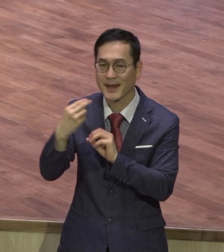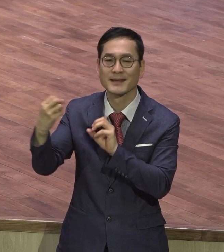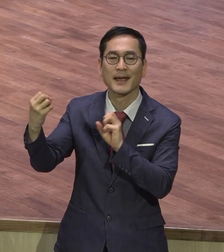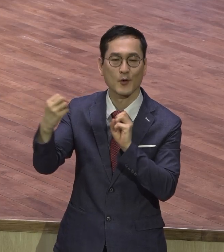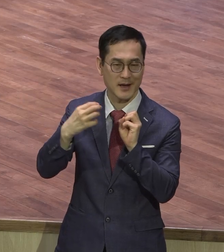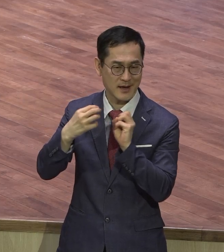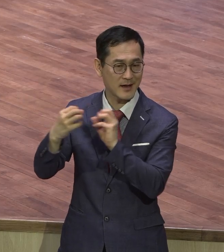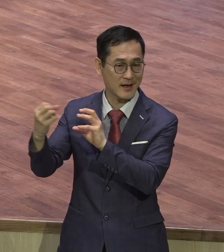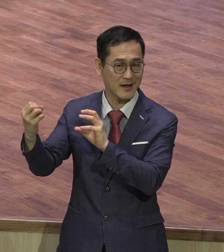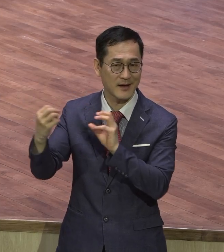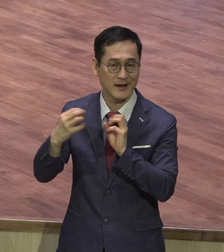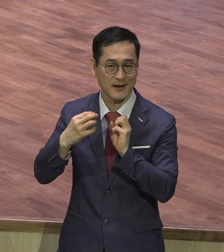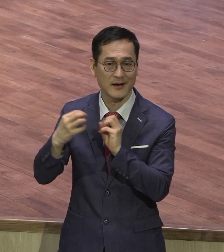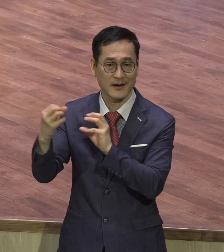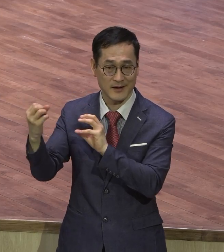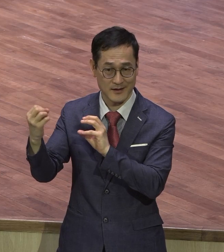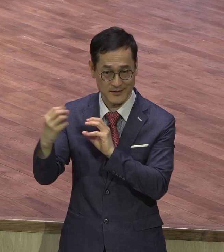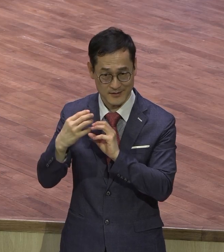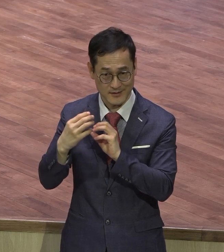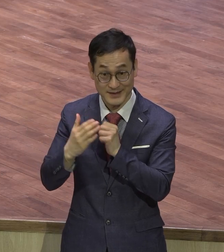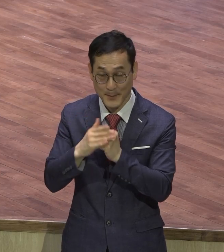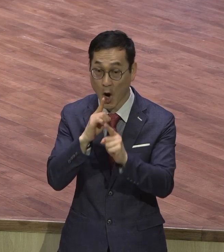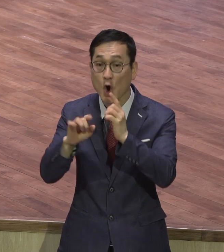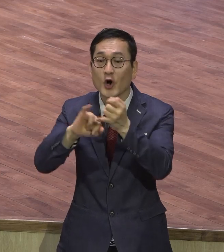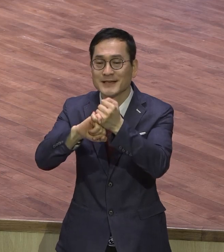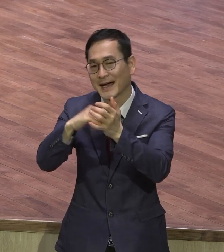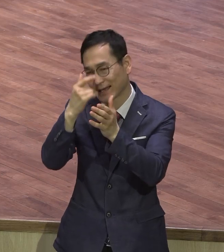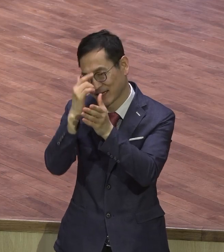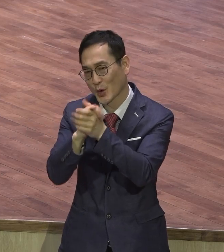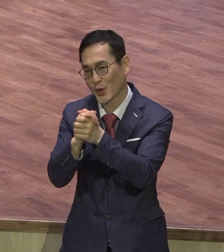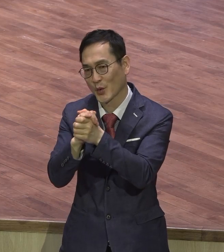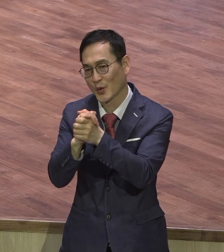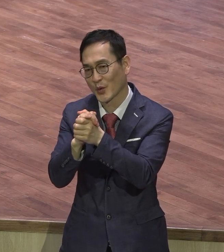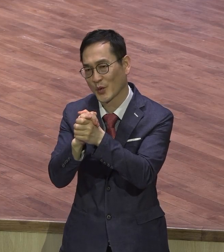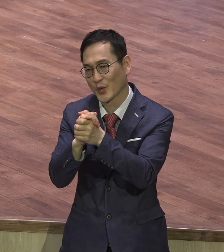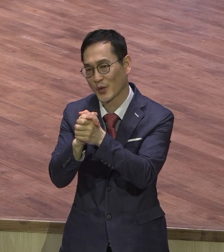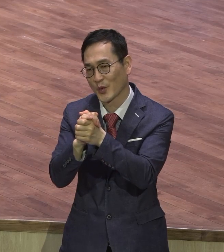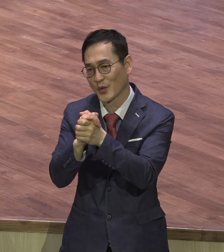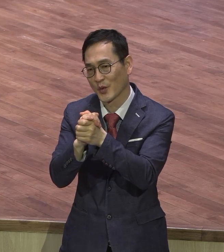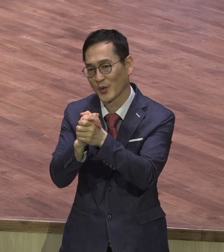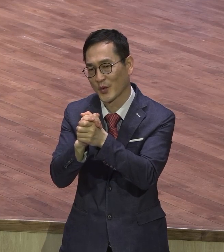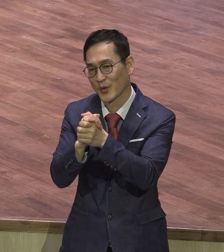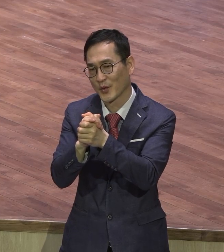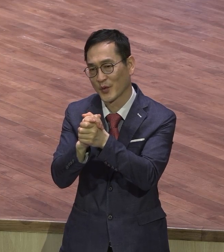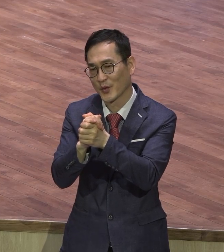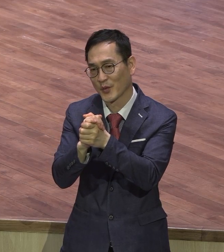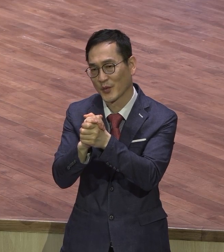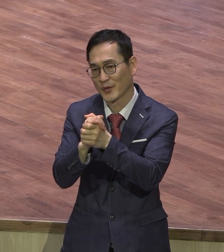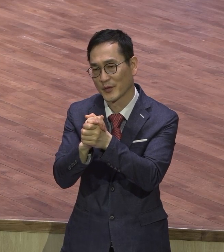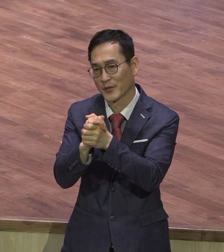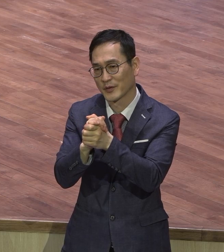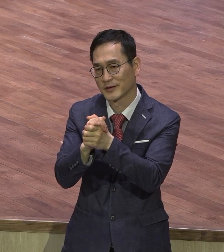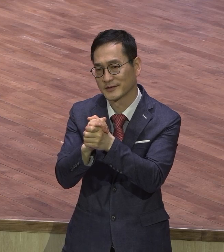생명이 있는 대화. 이걸 해야 돼. 그래서 언약 기도가 중요합니다. 본질을 붙잡는 기도는 언약 기도예요. 언약 기도. 강단에서